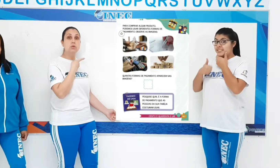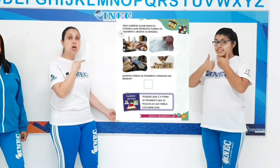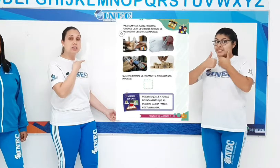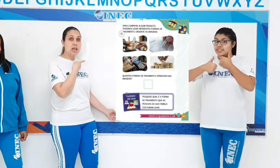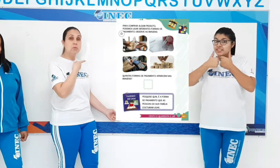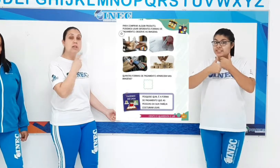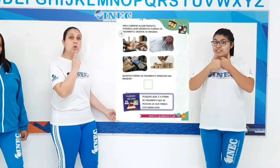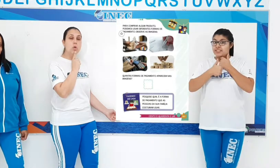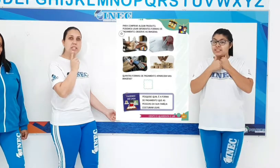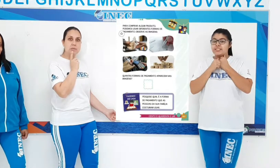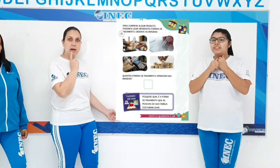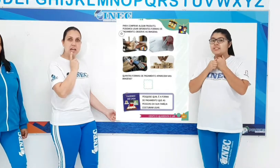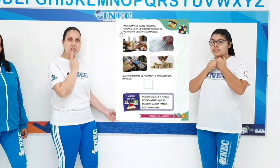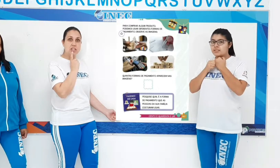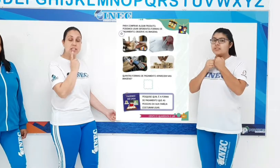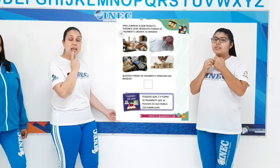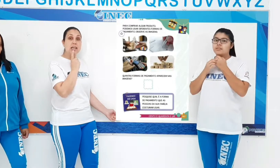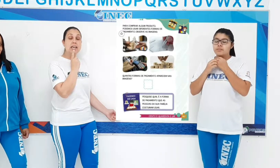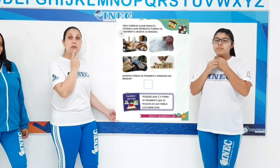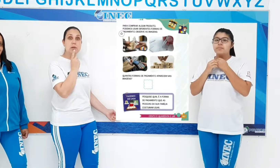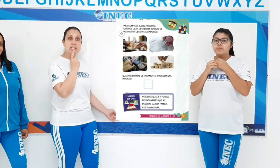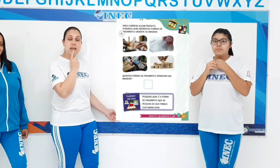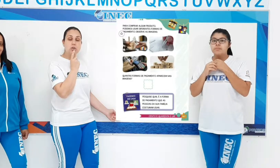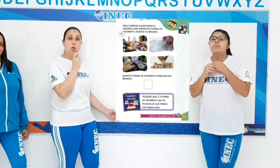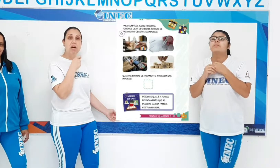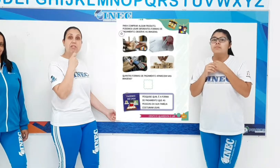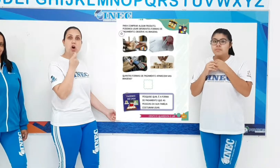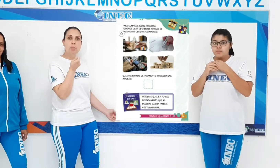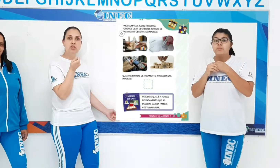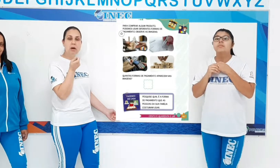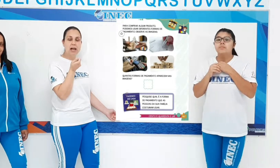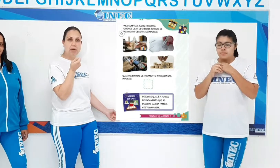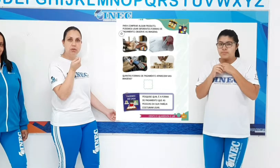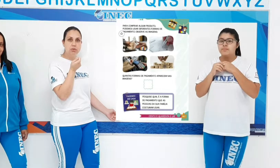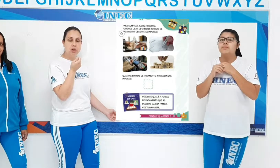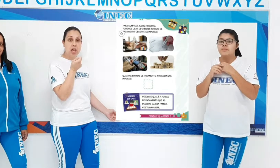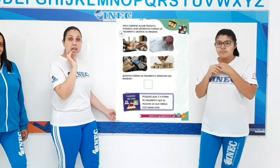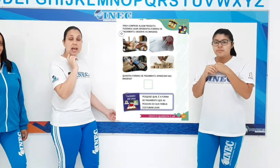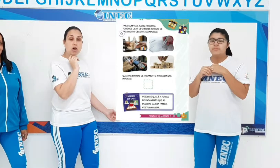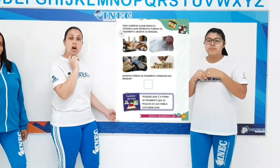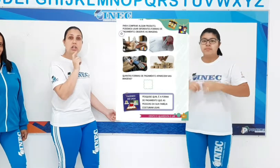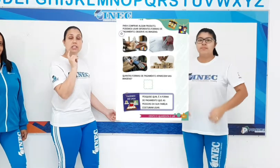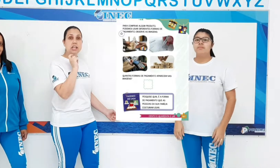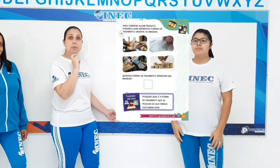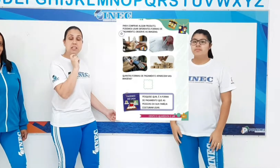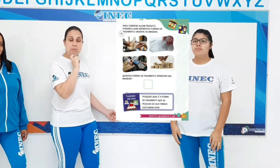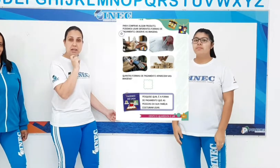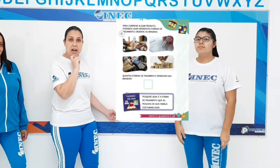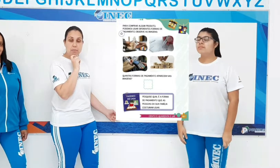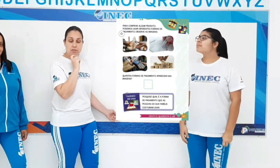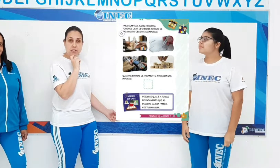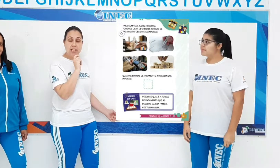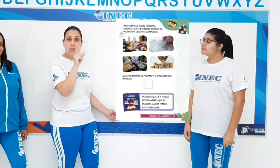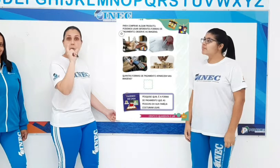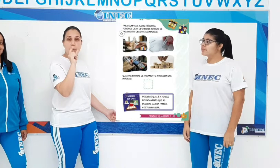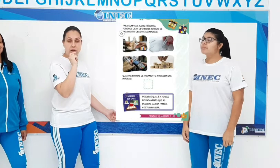Isso, nós temos algumas imagens que representam uma forma de pagamento. E agora nós iremos explicar